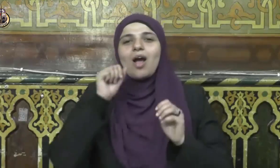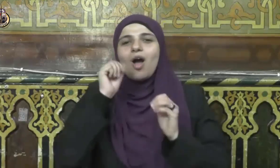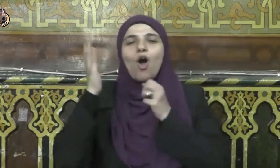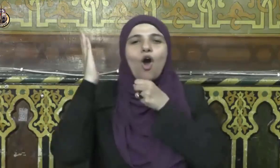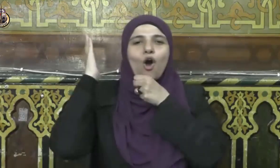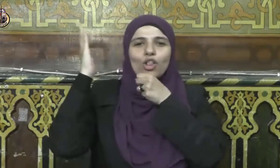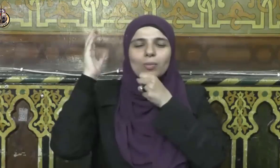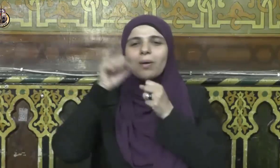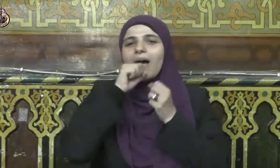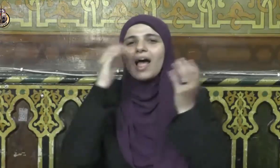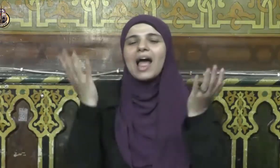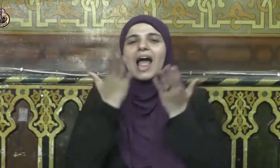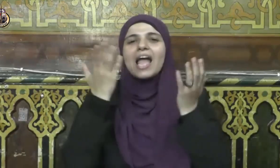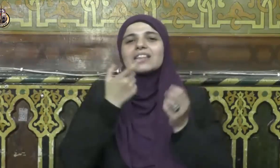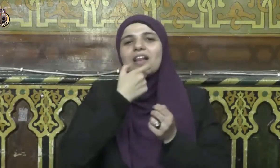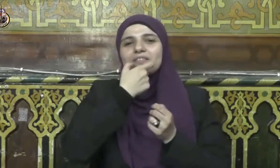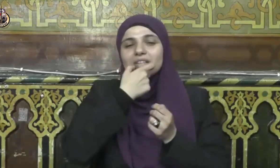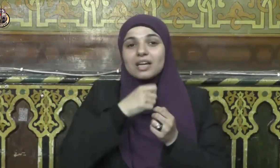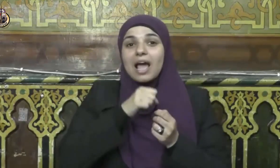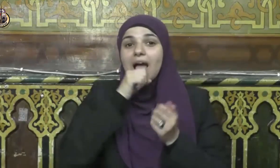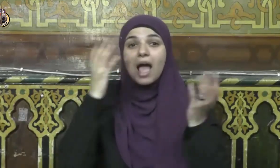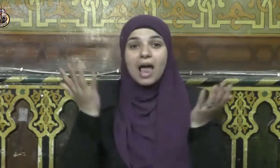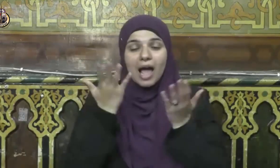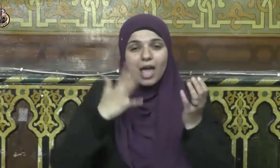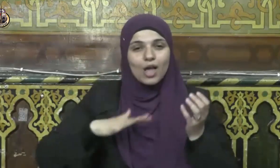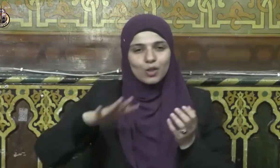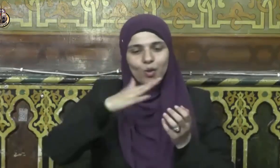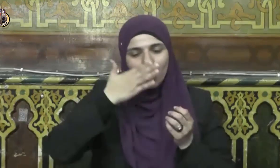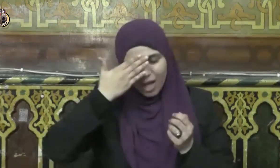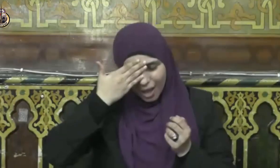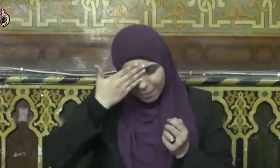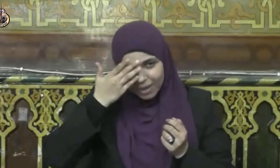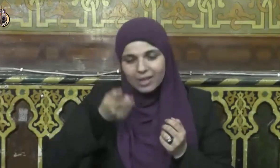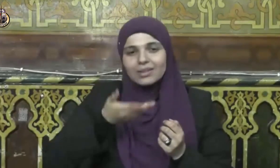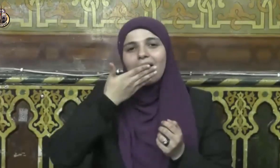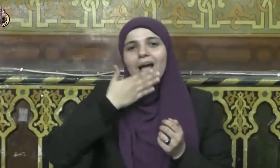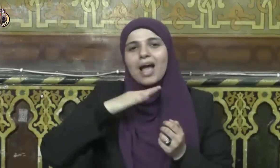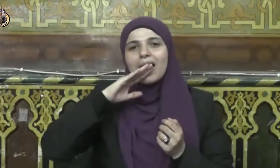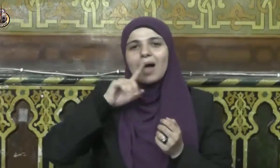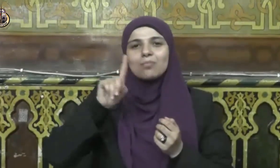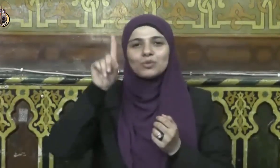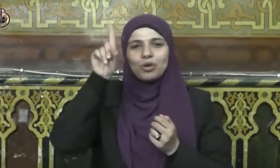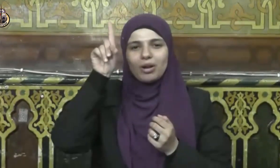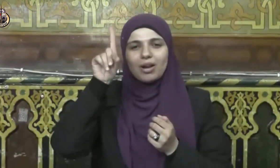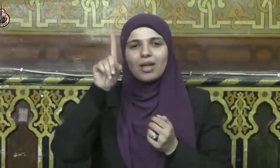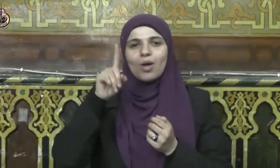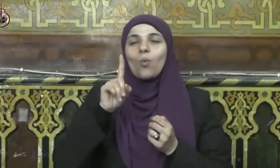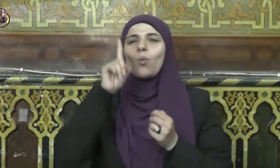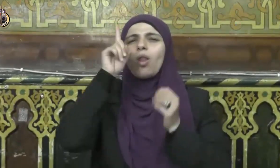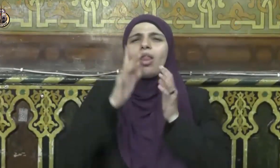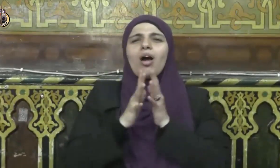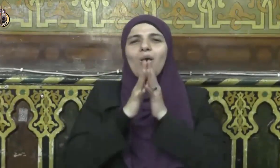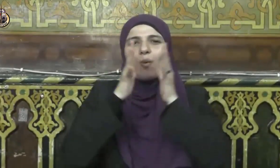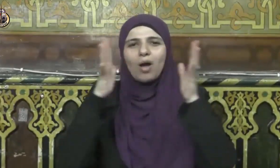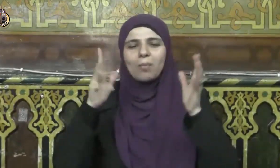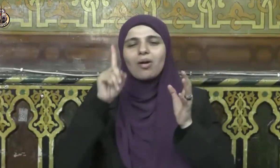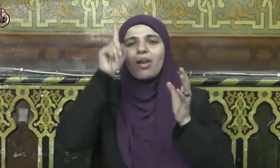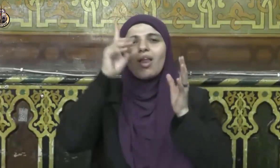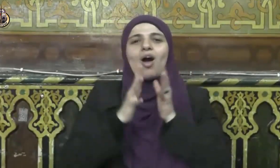خطبة عيد الفطر، الأعياد عبادة، الحمد لله، والله أكبر